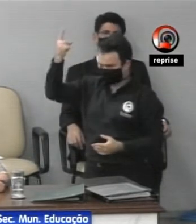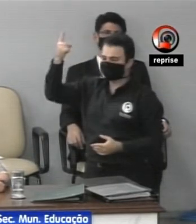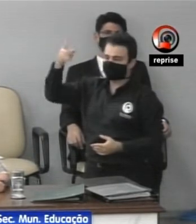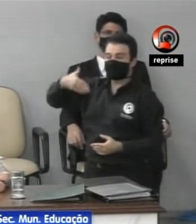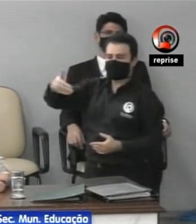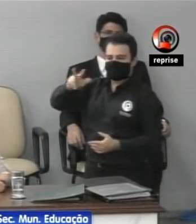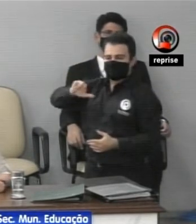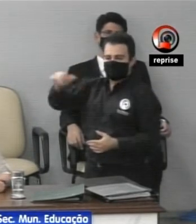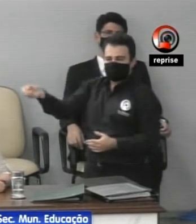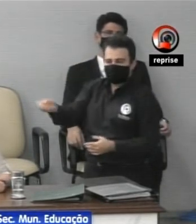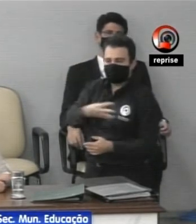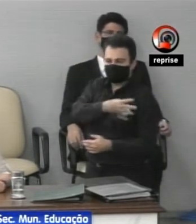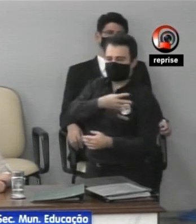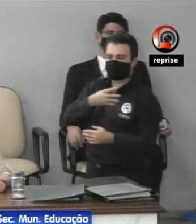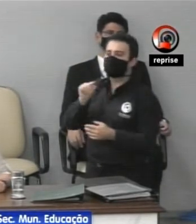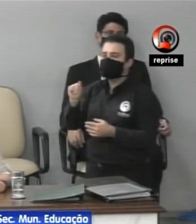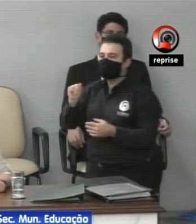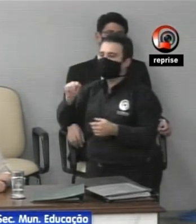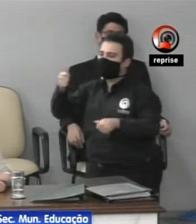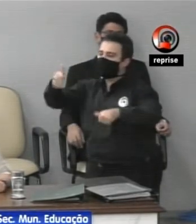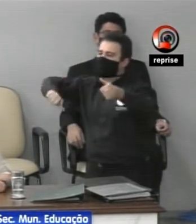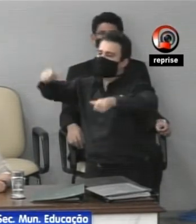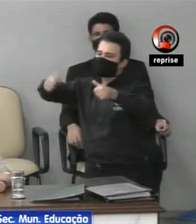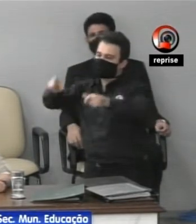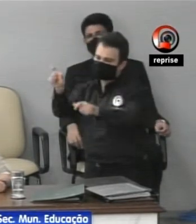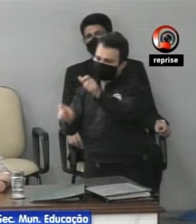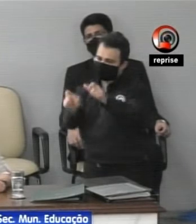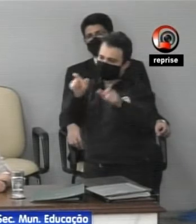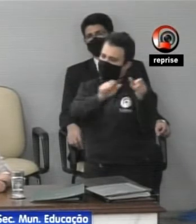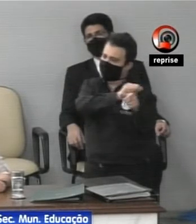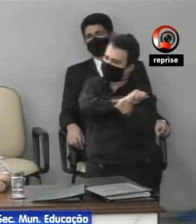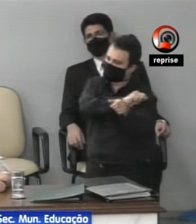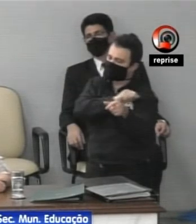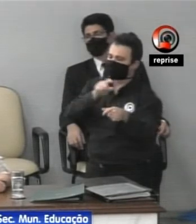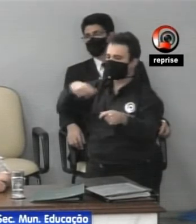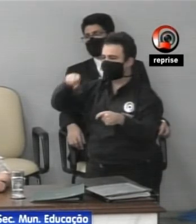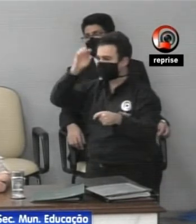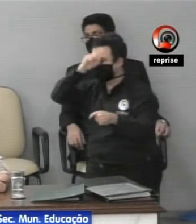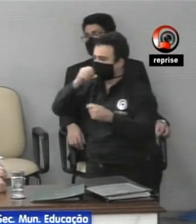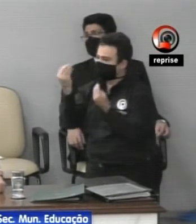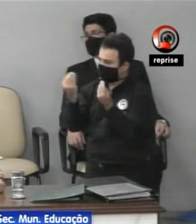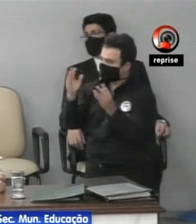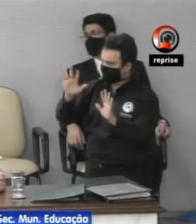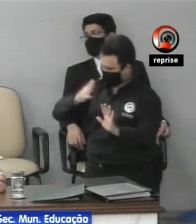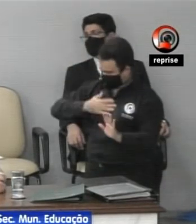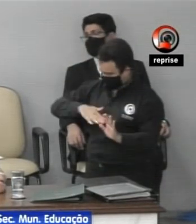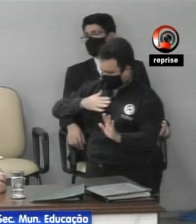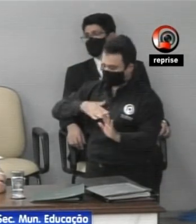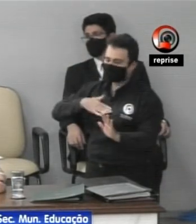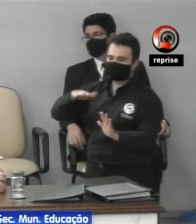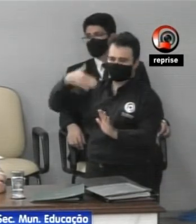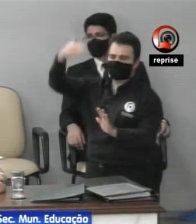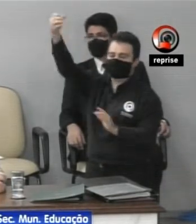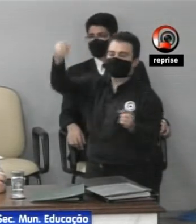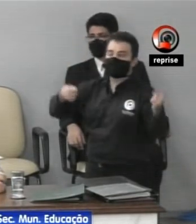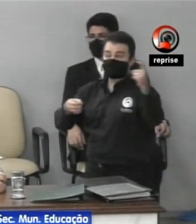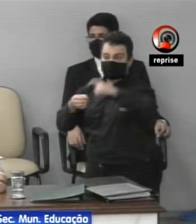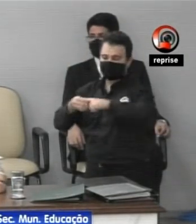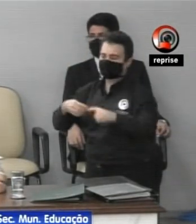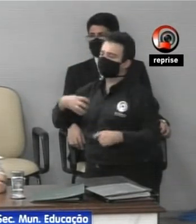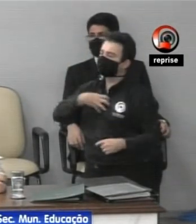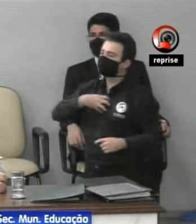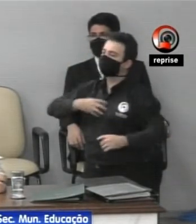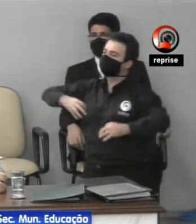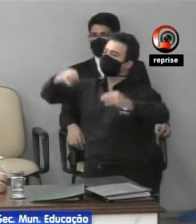é a avaliação diagnóstica em rede. A partir daí nós vamos retomar. E eu não tenho a menor dúvida, repito, não tenho